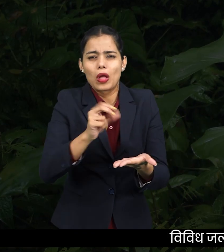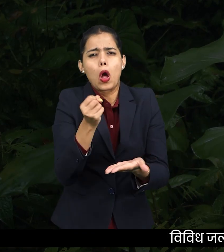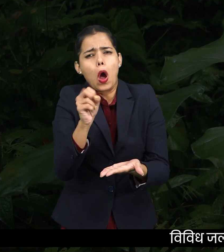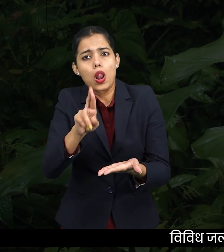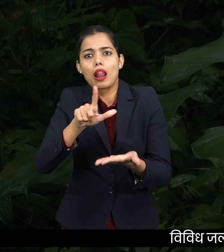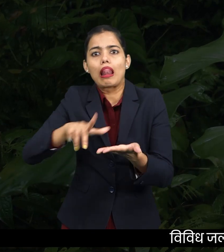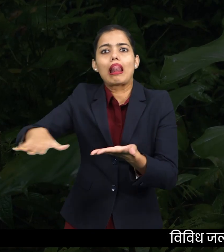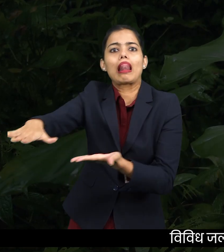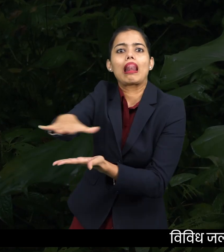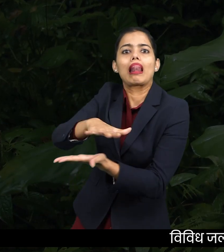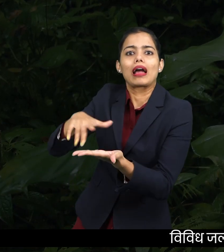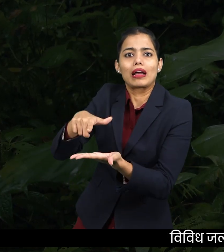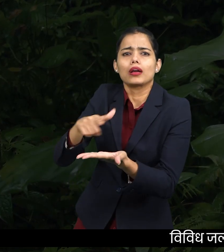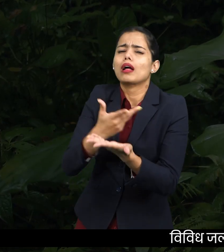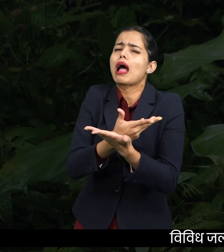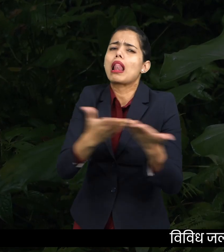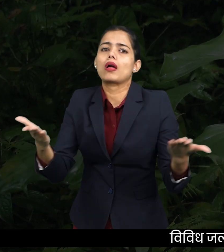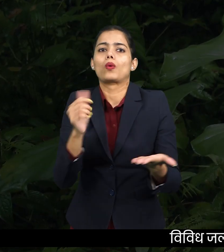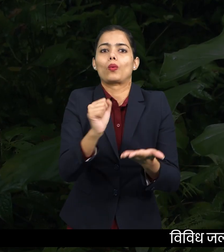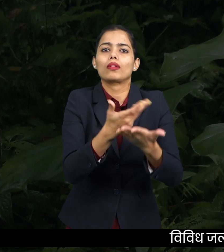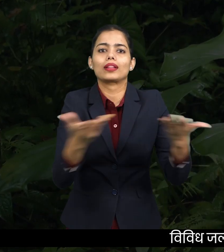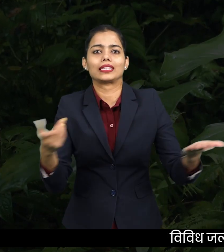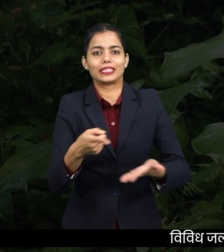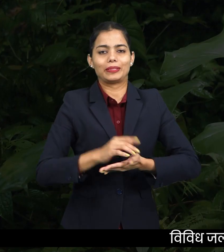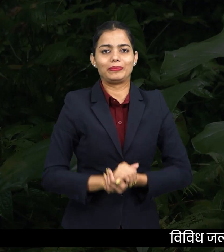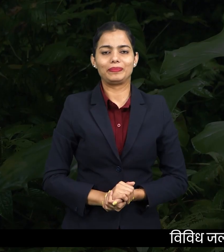विविध जलकुंभांना भेट द्या.